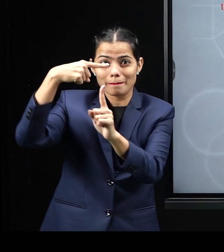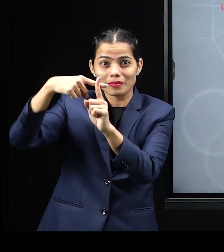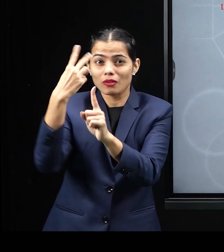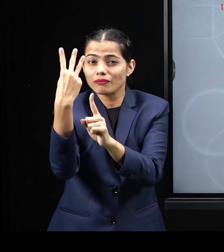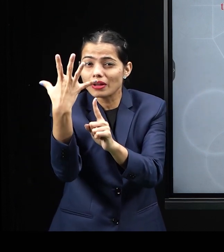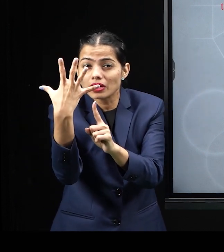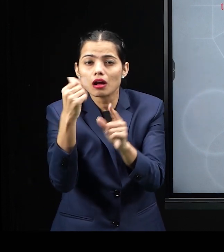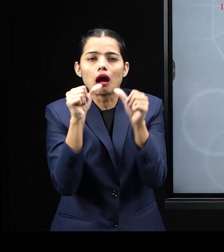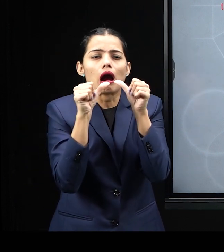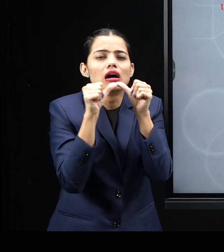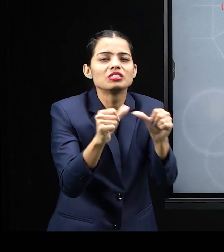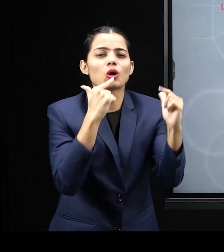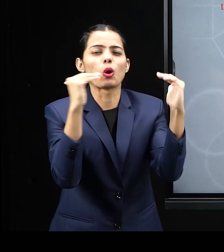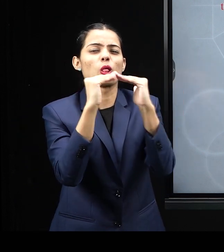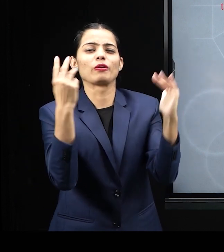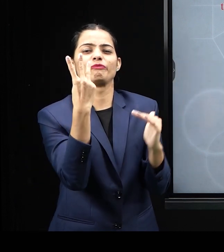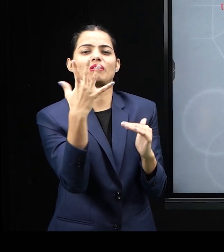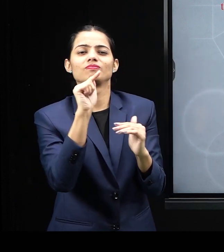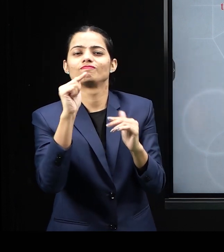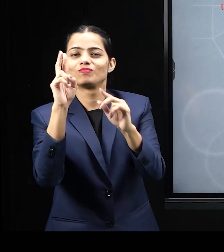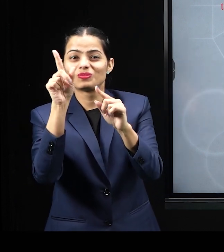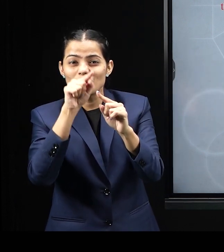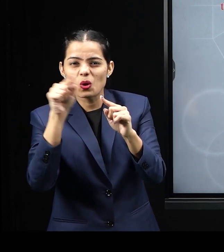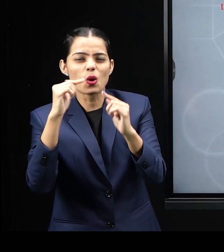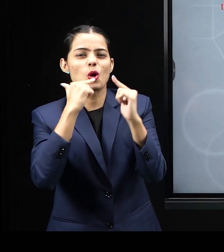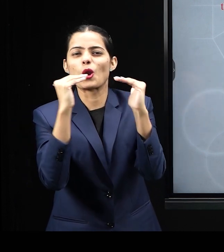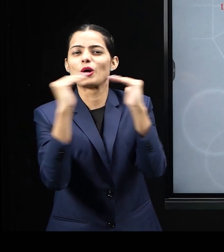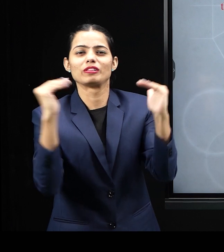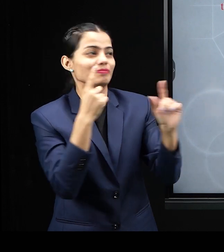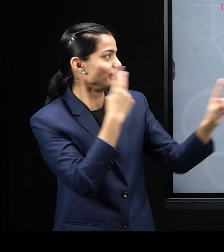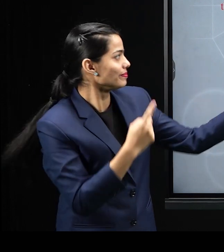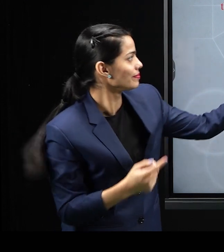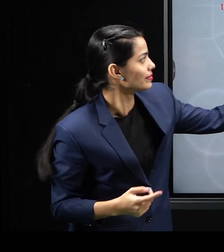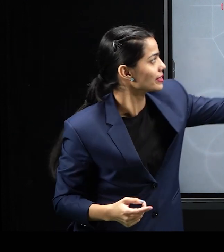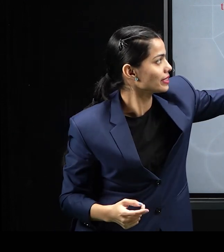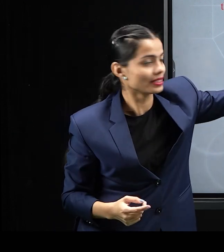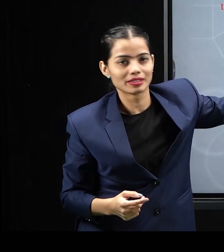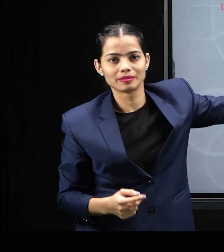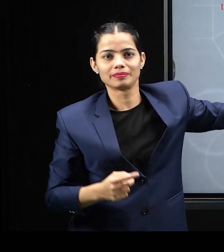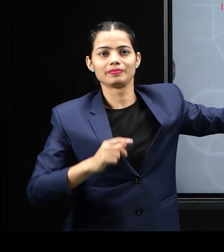273 = 119 ಇಂಟು 2 + 35 ಹೀಗೆ 1.